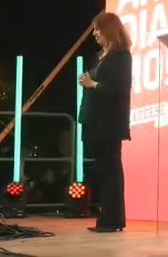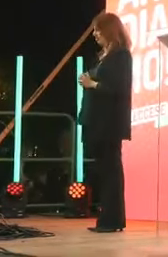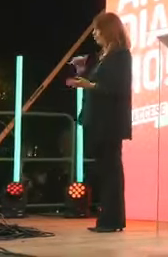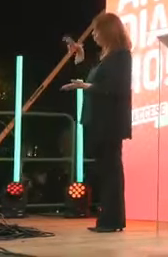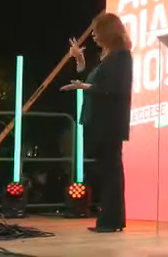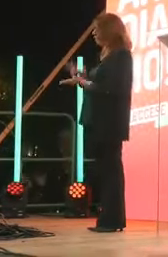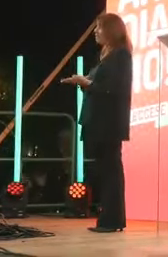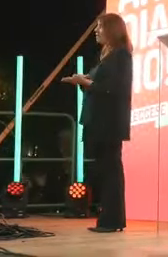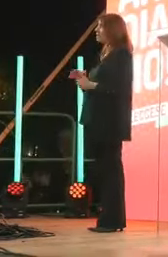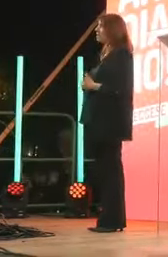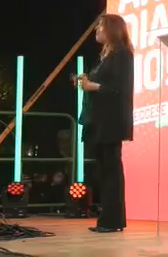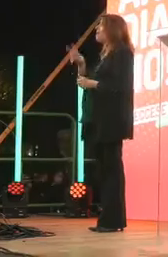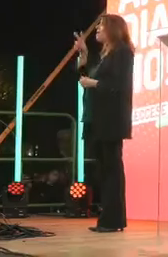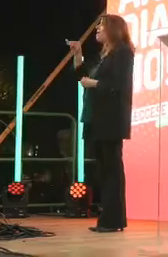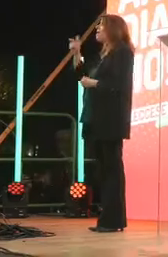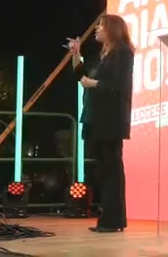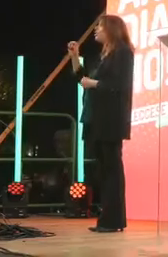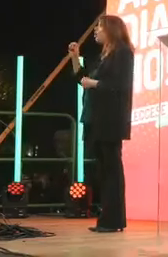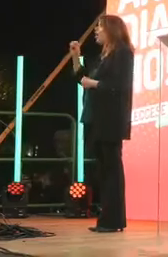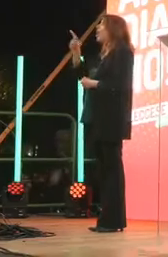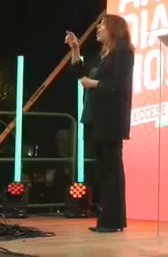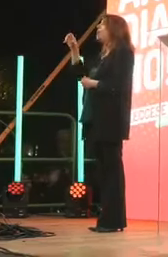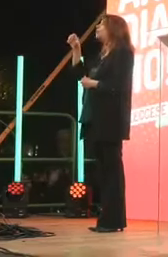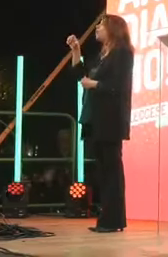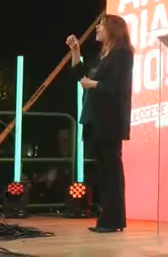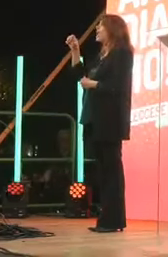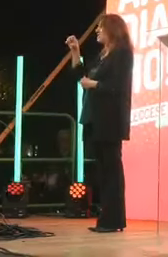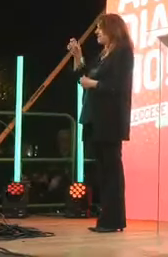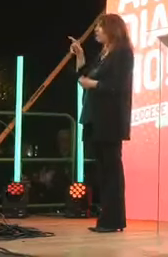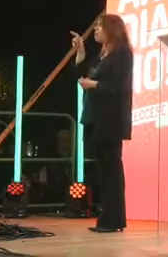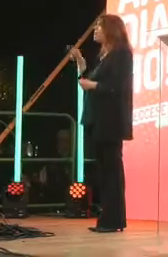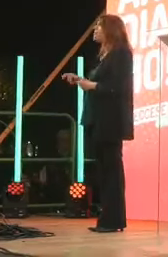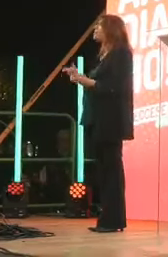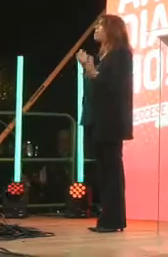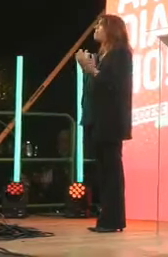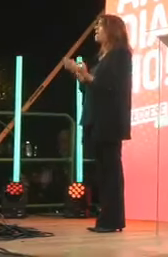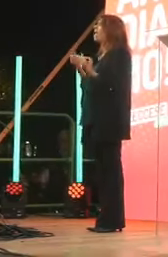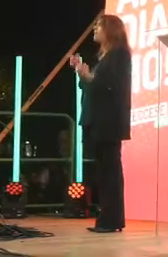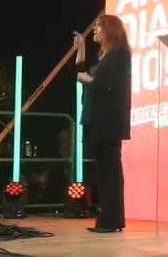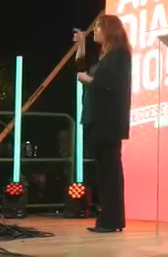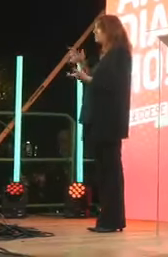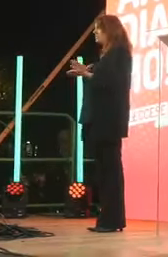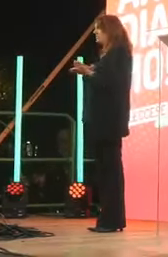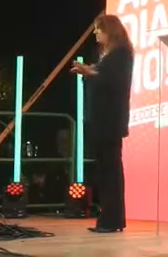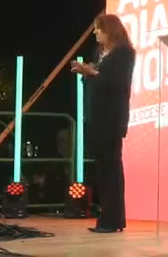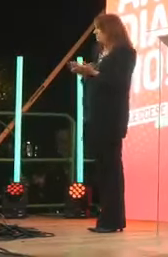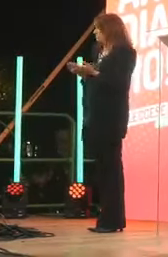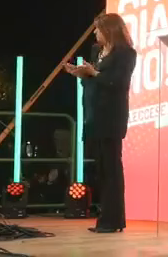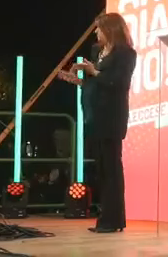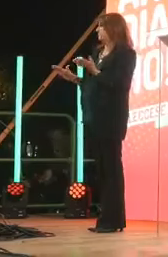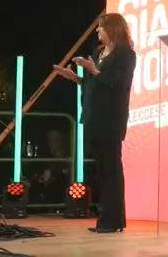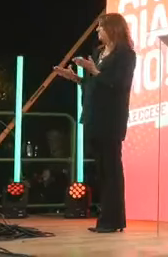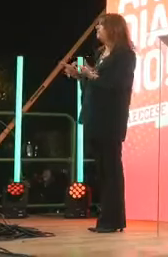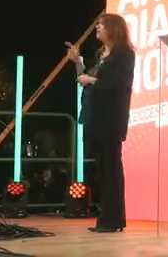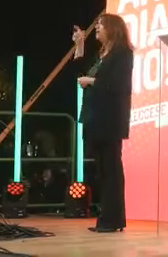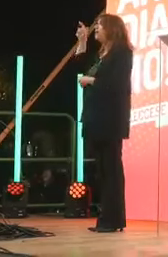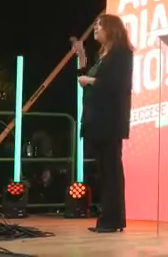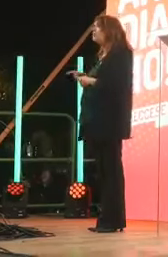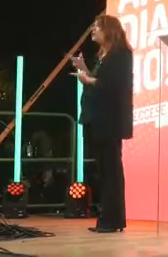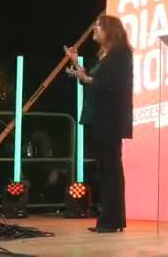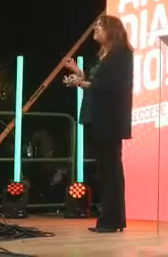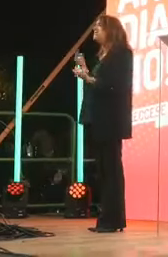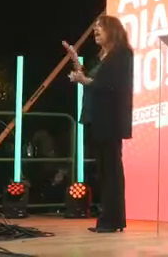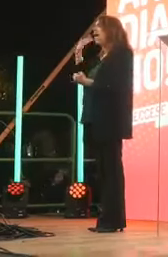Vito Leccese è una persona per bene, è una persona specchiata, è una persona che si è sempre messa